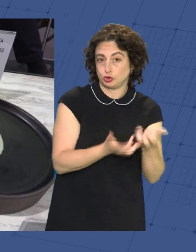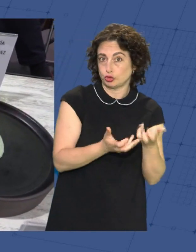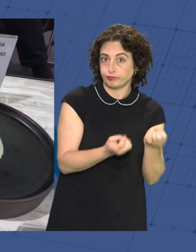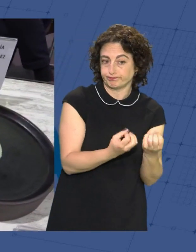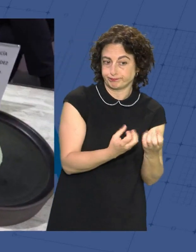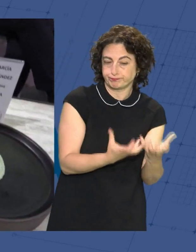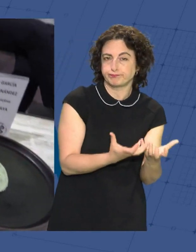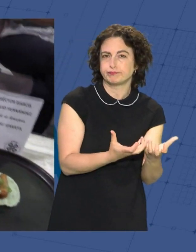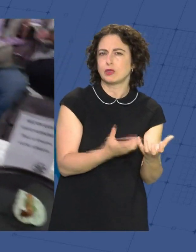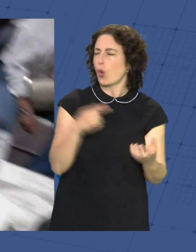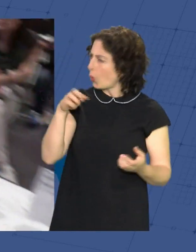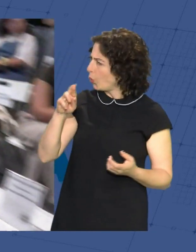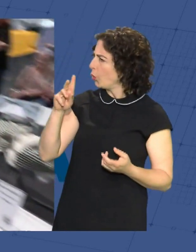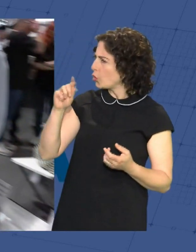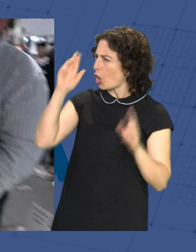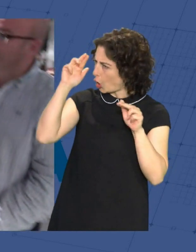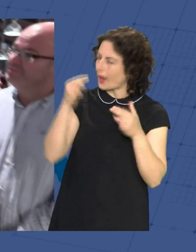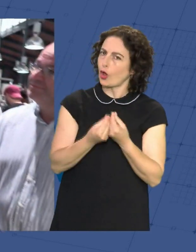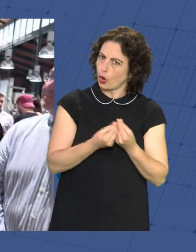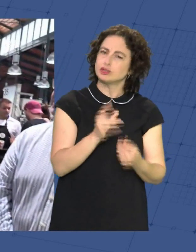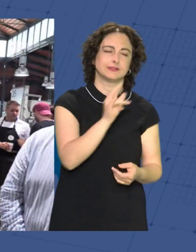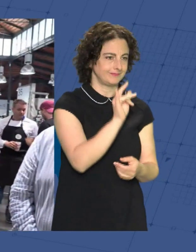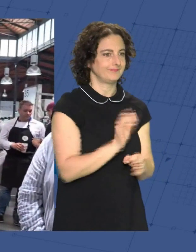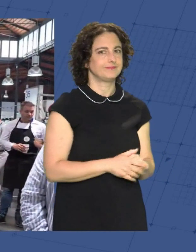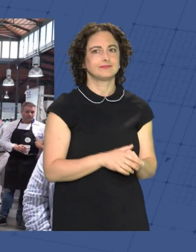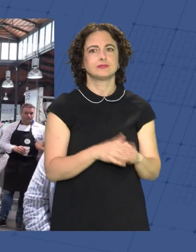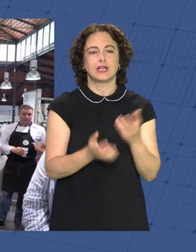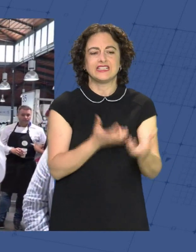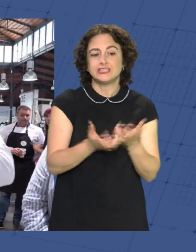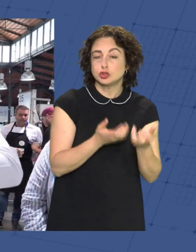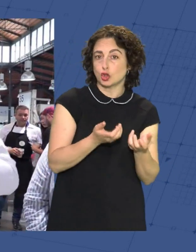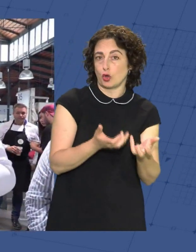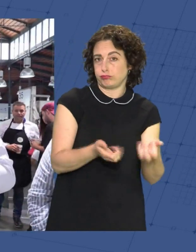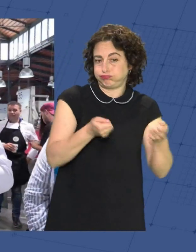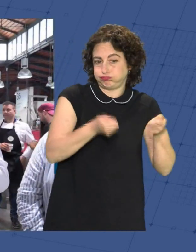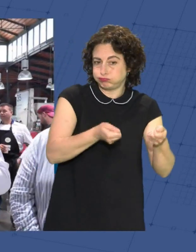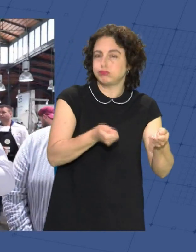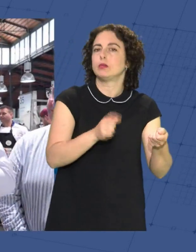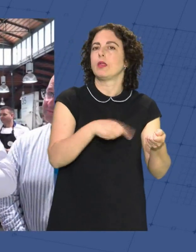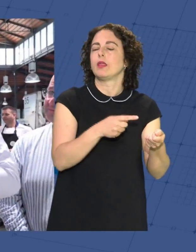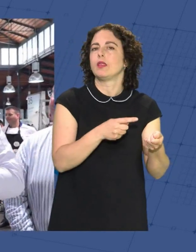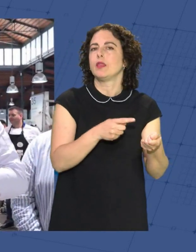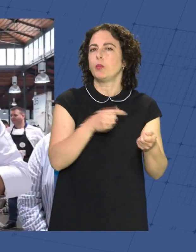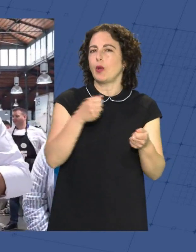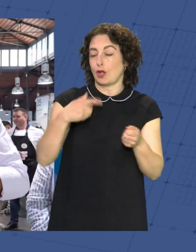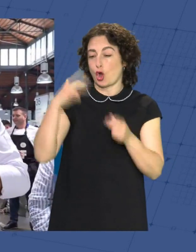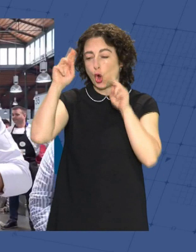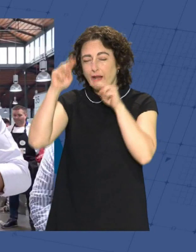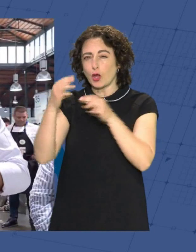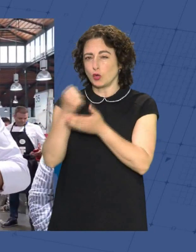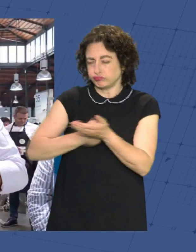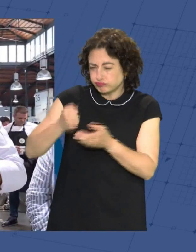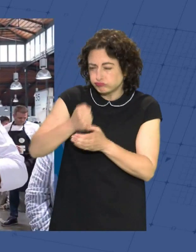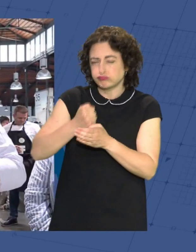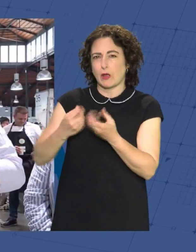luego... ¿Un ravioli de gurullos con conejos? Un ravioli con conejos. Está hecho el guiso y luego hacemos una farsa donde picamos todo el conejo con la